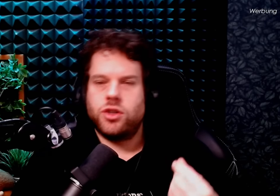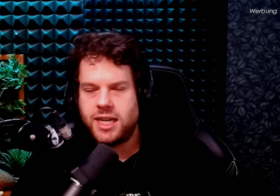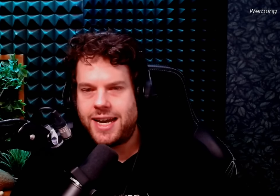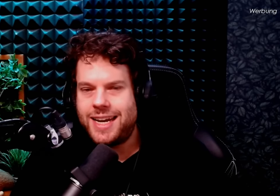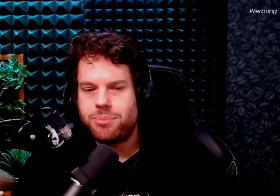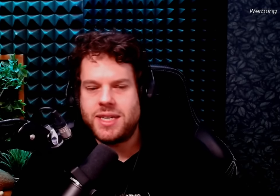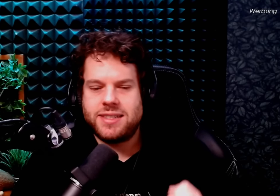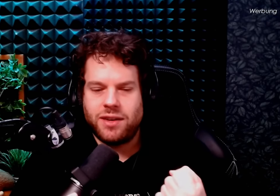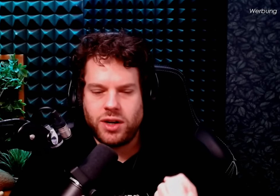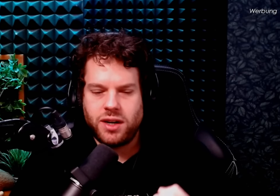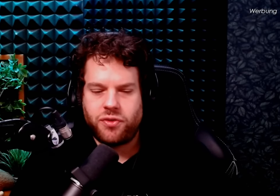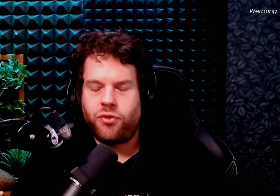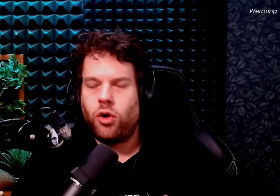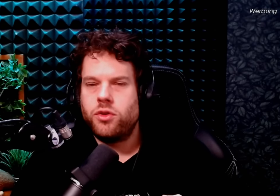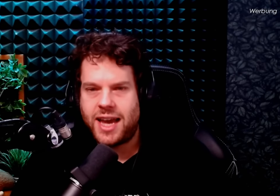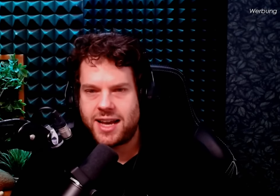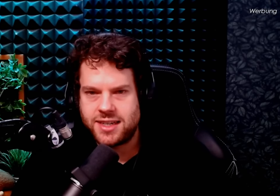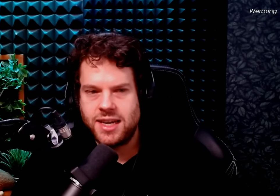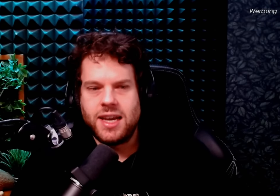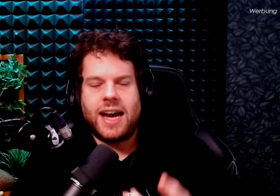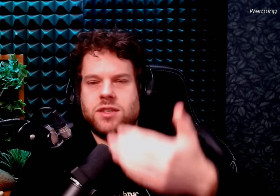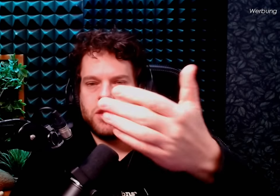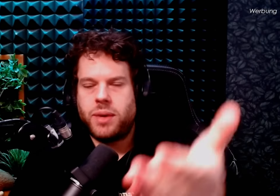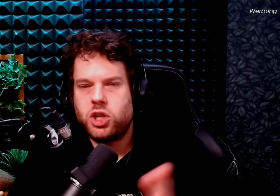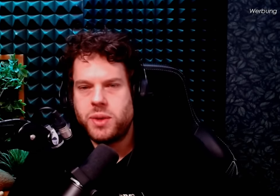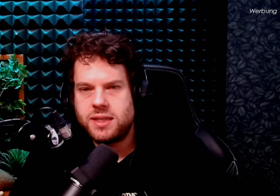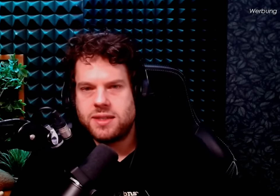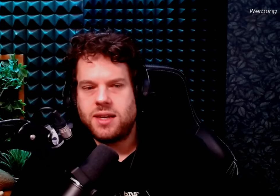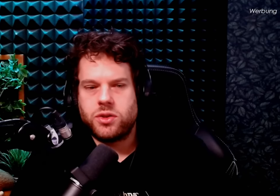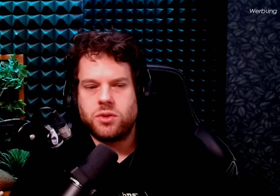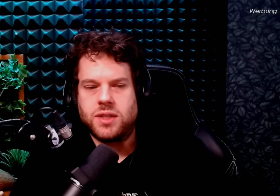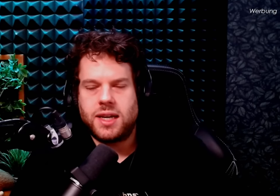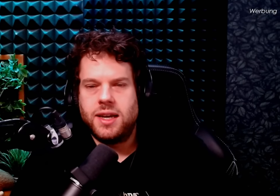ja schon Dinge erlebt, die ist ja wirklich voll und kernig. Also zum Beispiel, das ist ja auch so ein Ding.